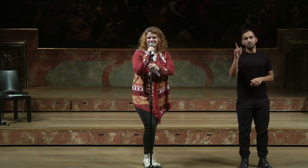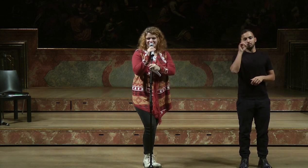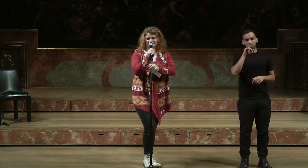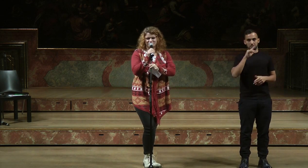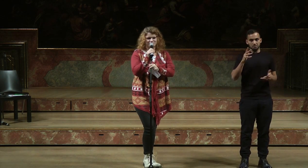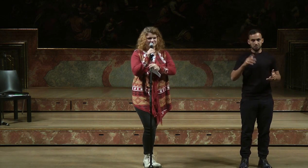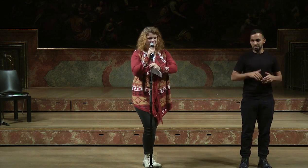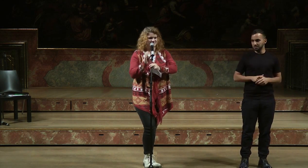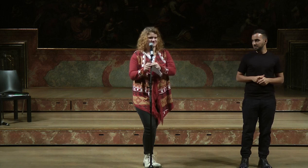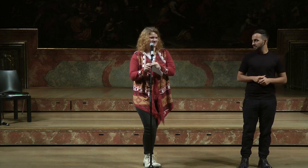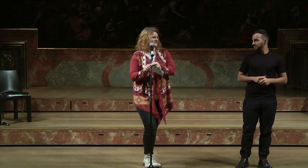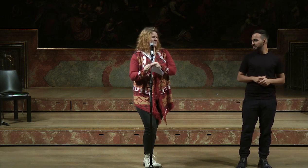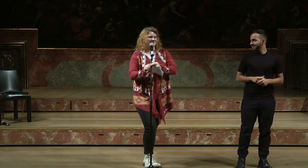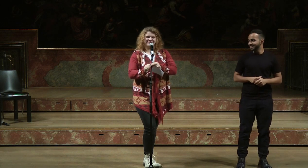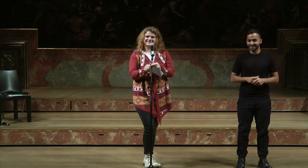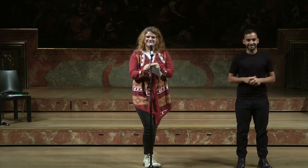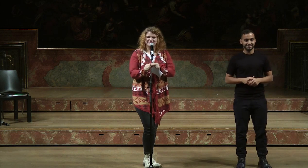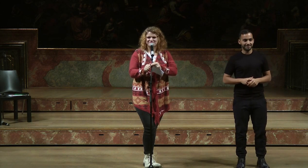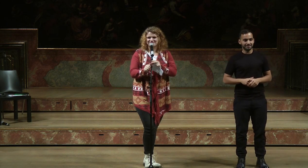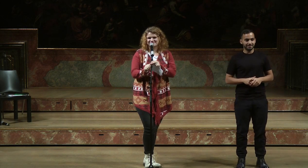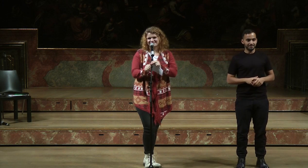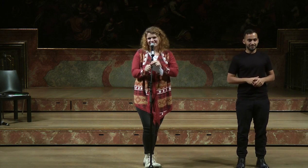Ach, ihr Süßis. Jetzt darf ich nochmal da sein, danke.